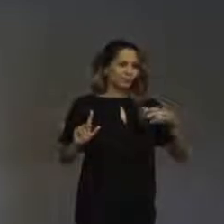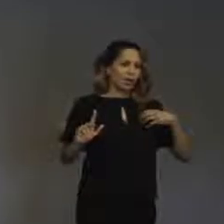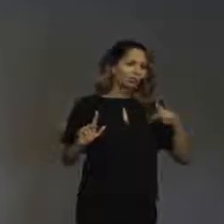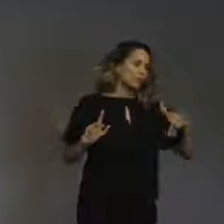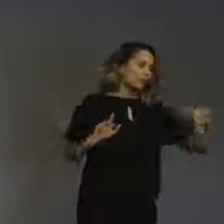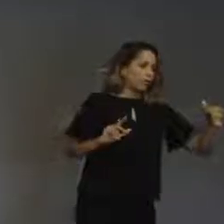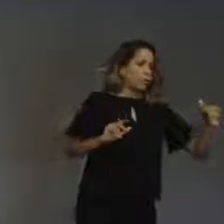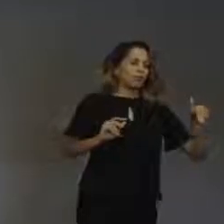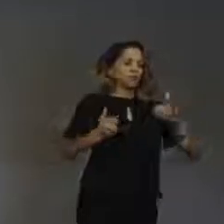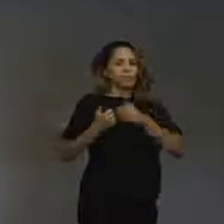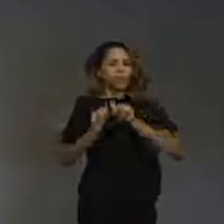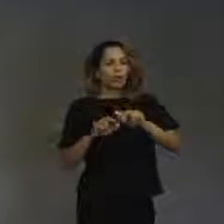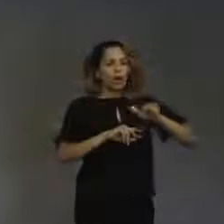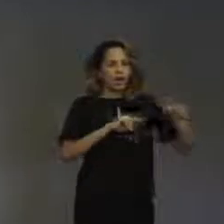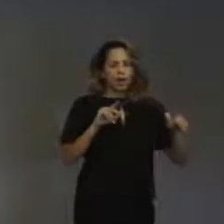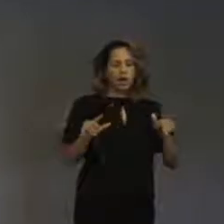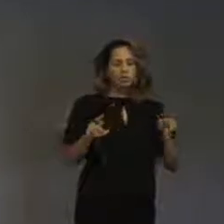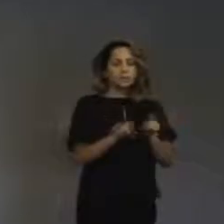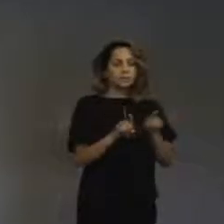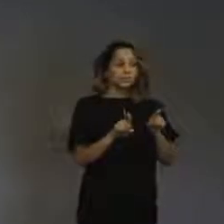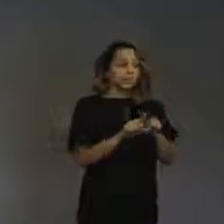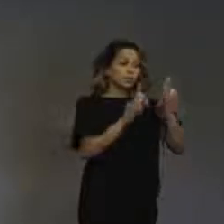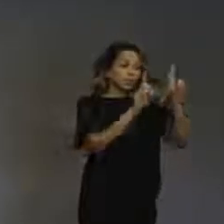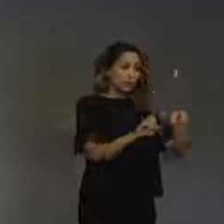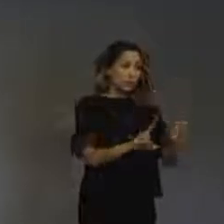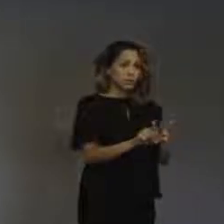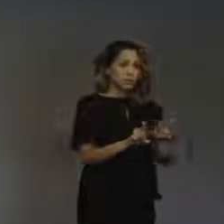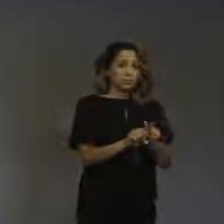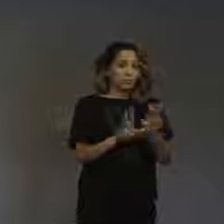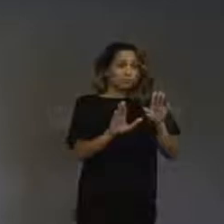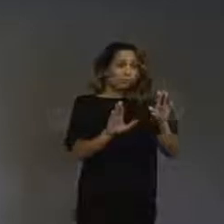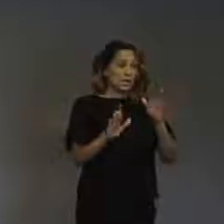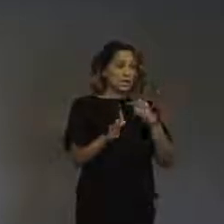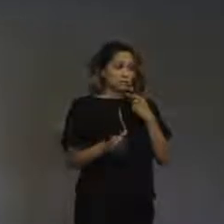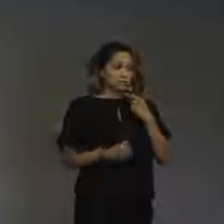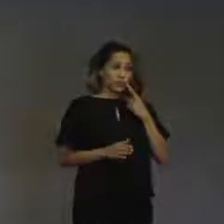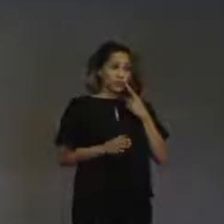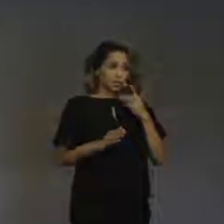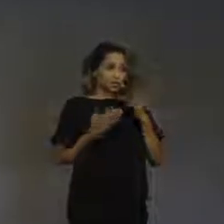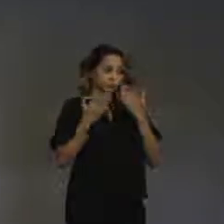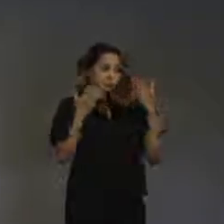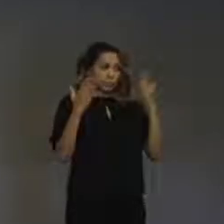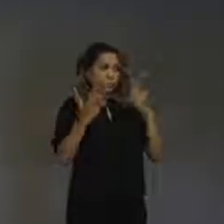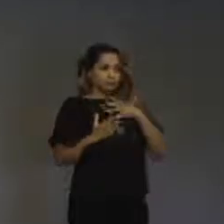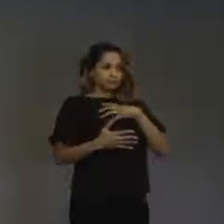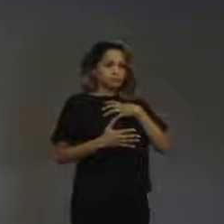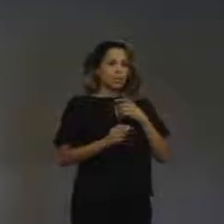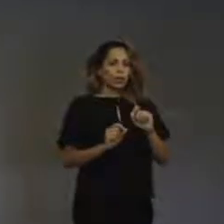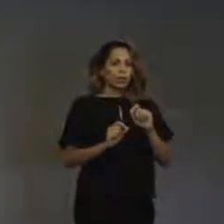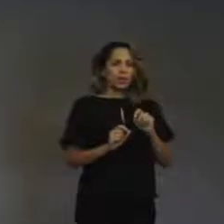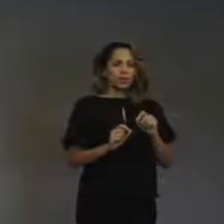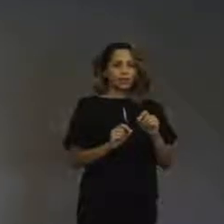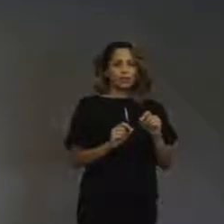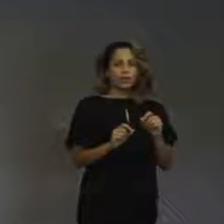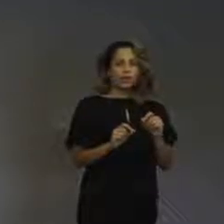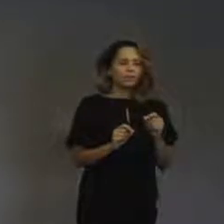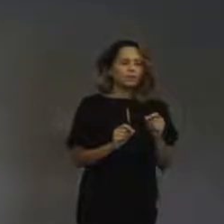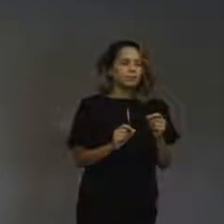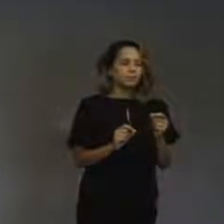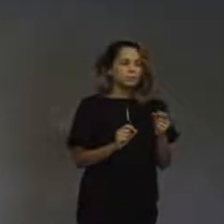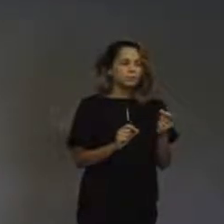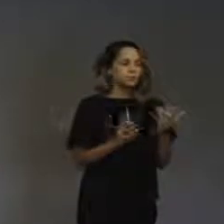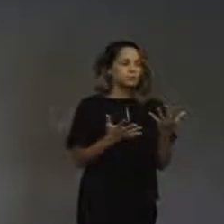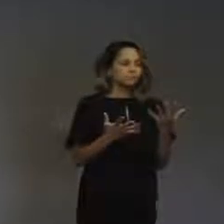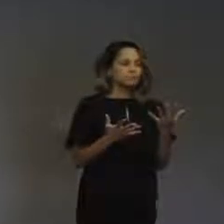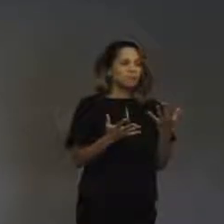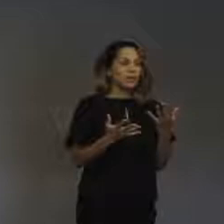consegue perceber meio de olho. Mas isso é uma das coisas pela qual eu mais luto contra dentro do setor público, é que a gente não tem que ver nada de olho. A